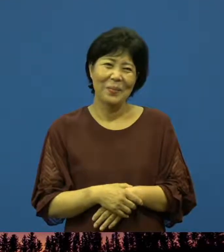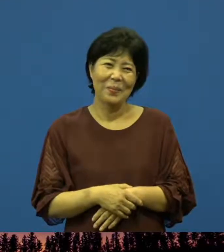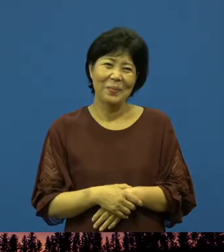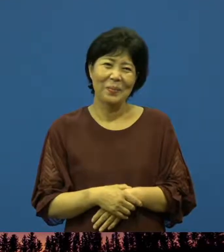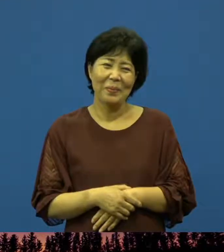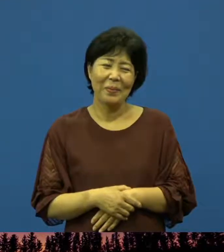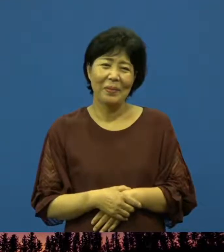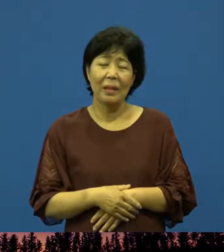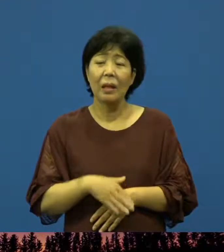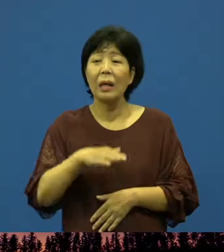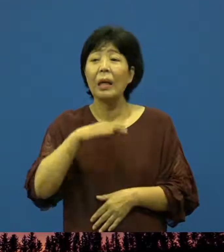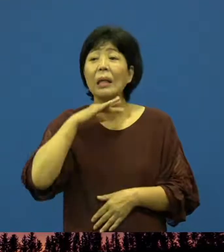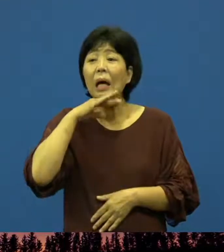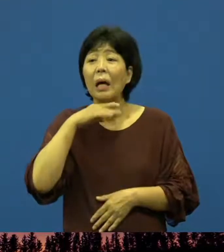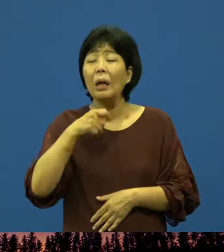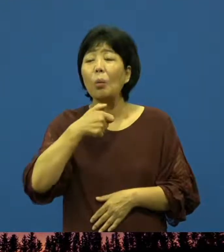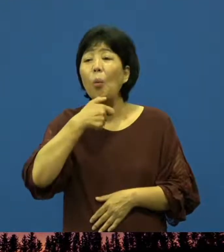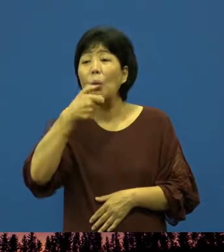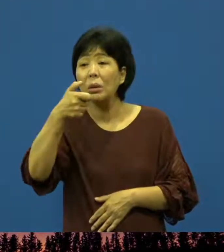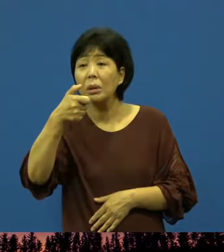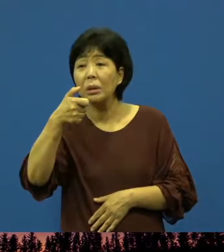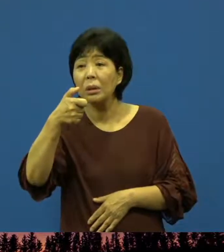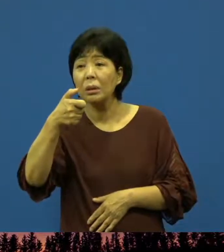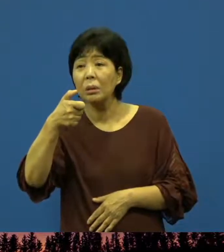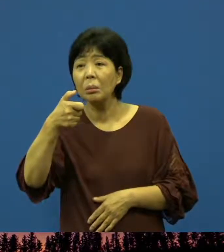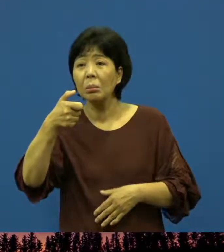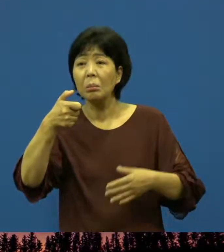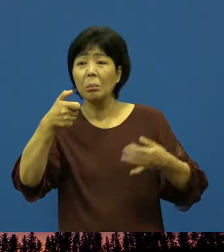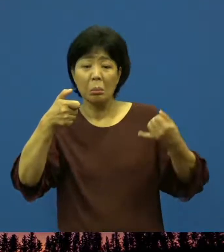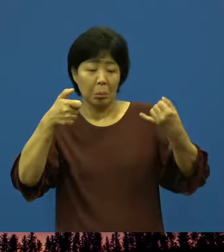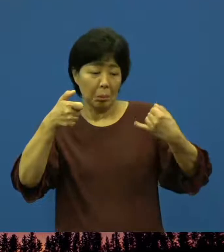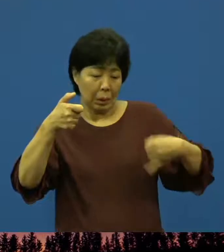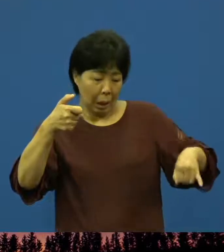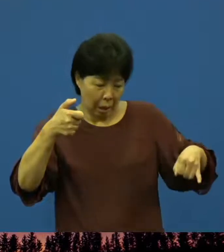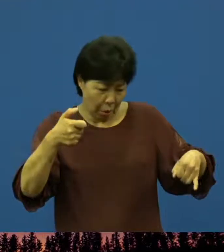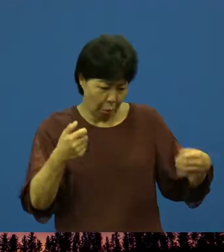막 나이가 50이 넘어도 짠하고 외모 경쟁을 하고 말이죠.